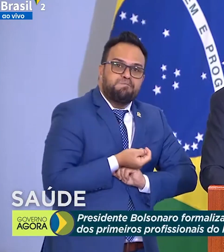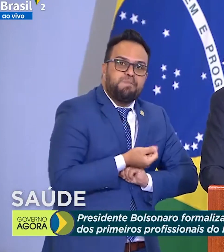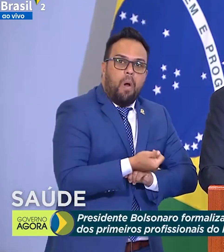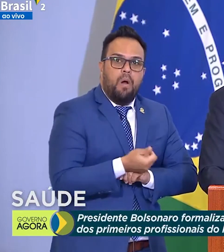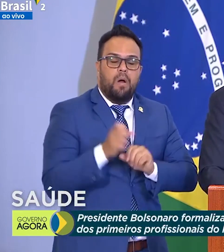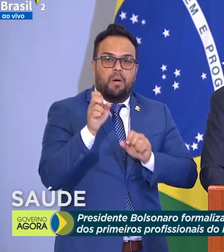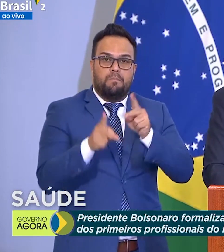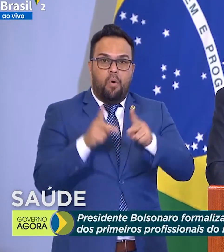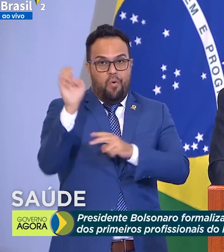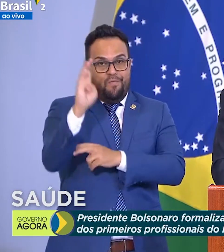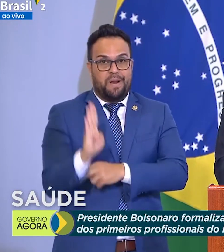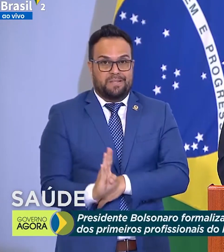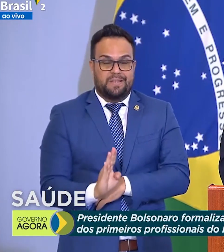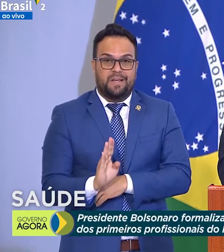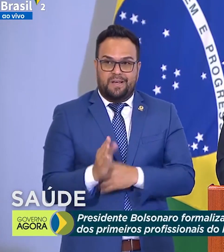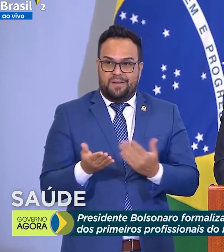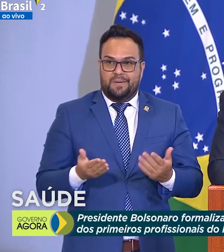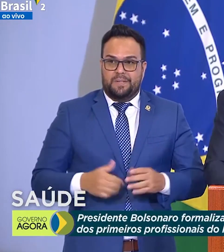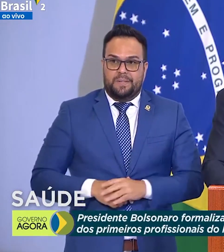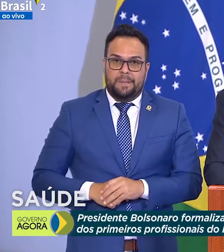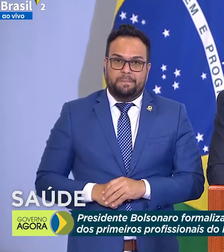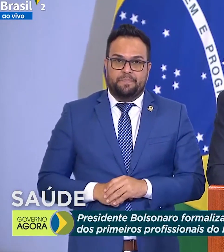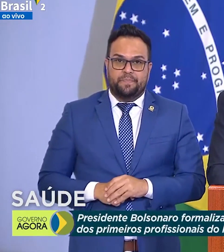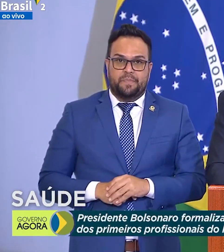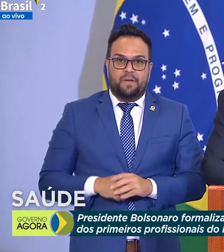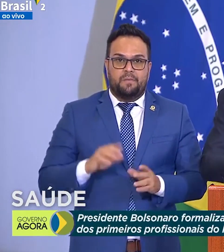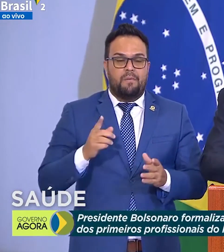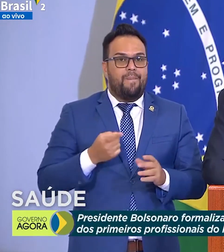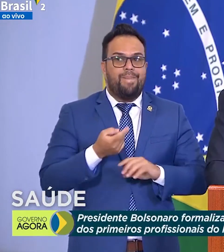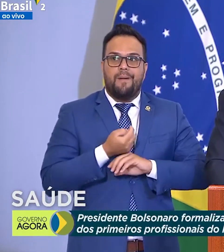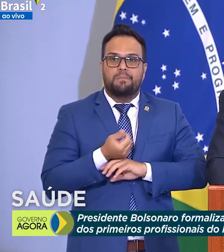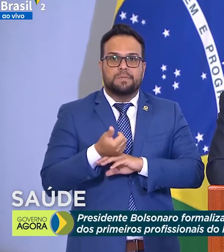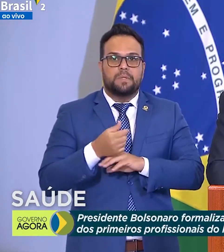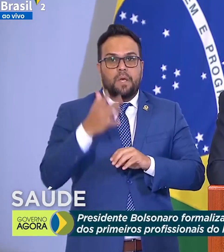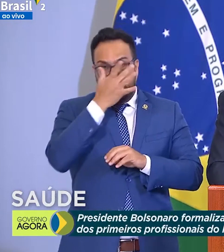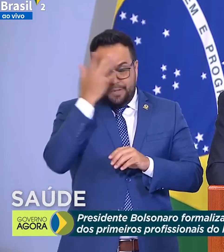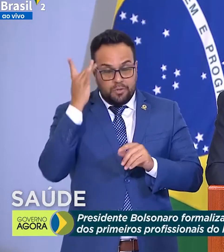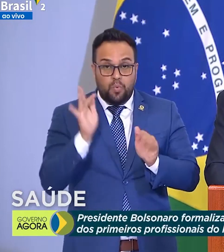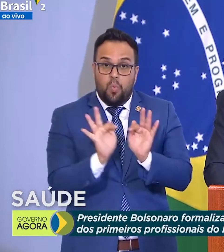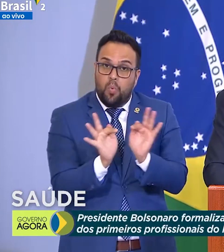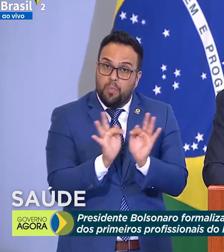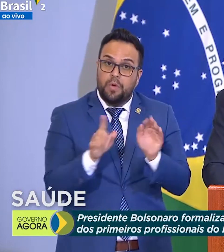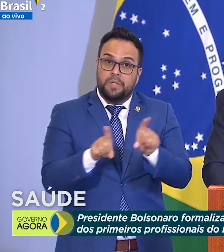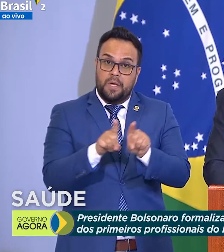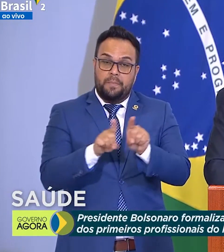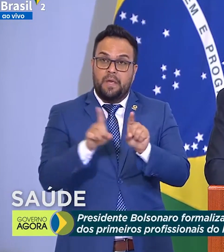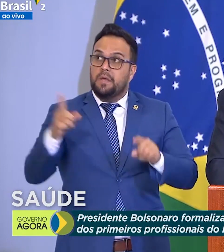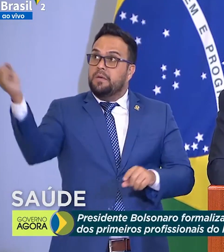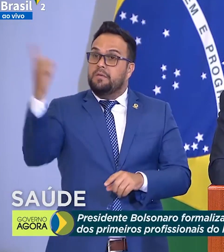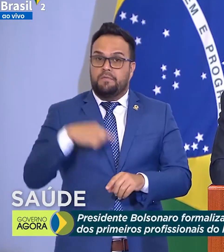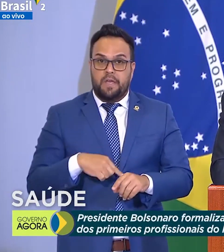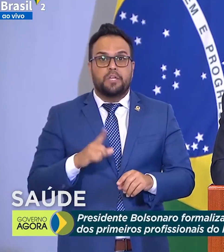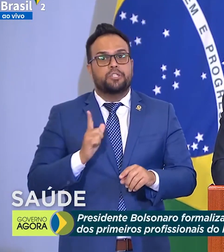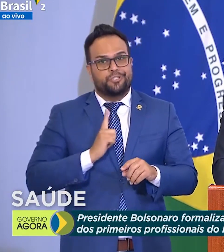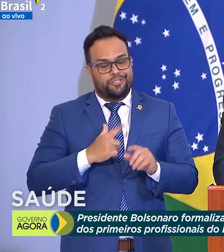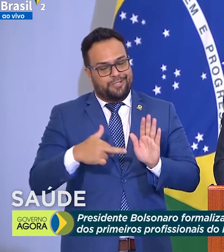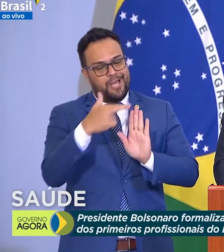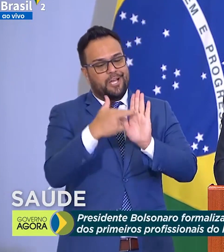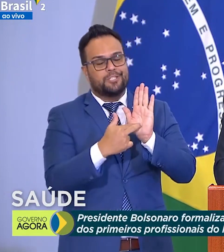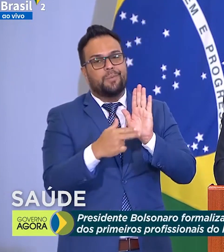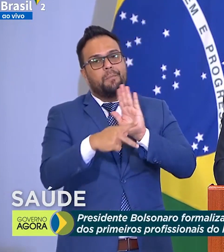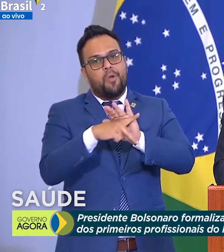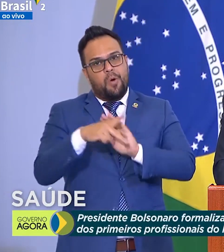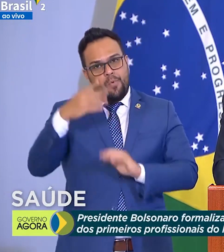povo brasileiro com pessoas humildes também, que estava aqui cumprindo uma missão do regime